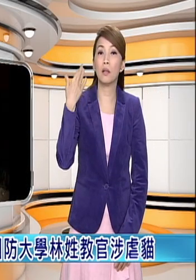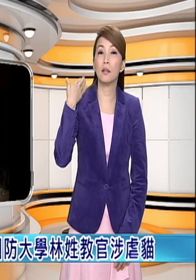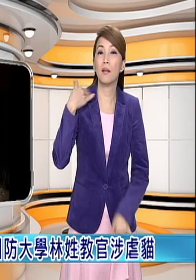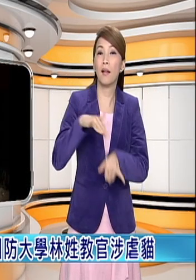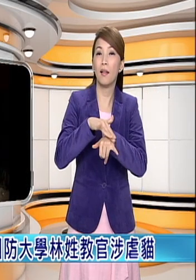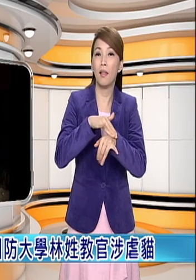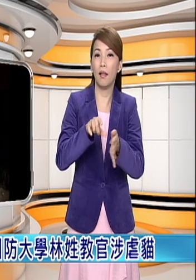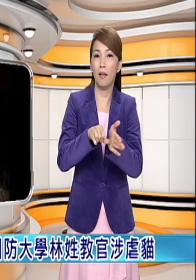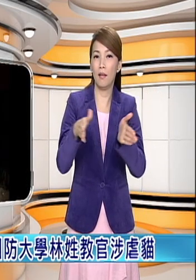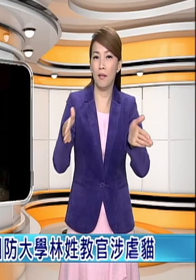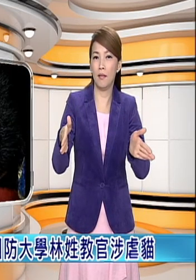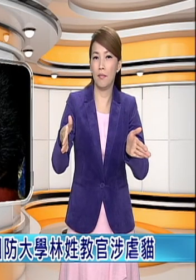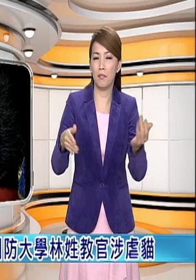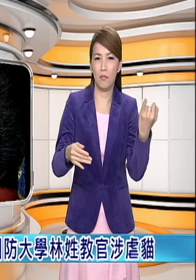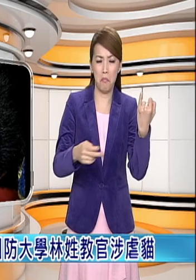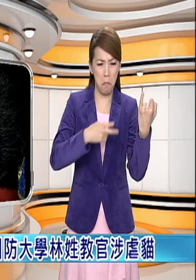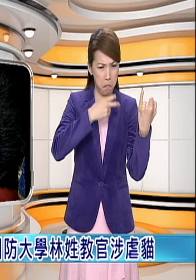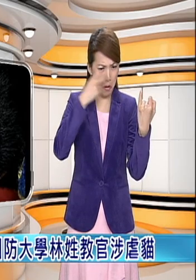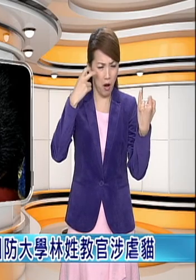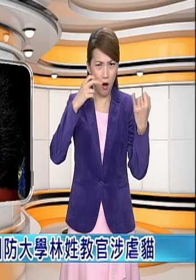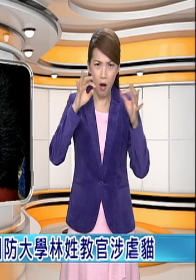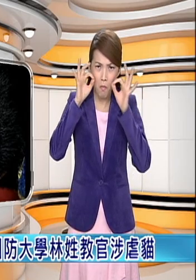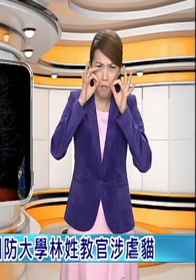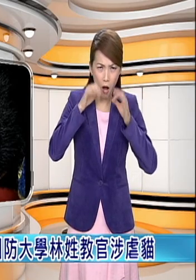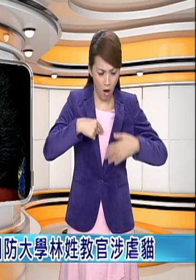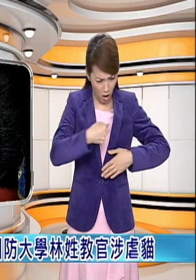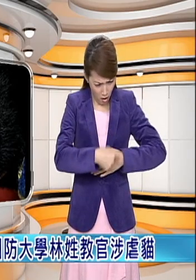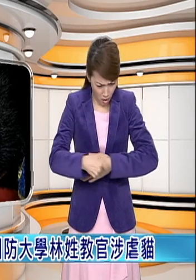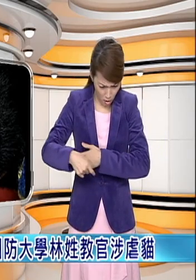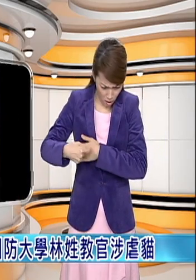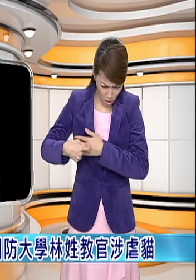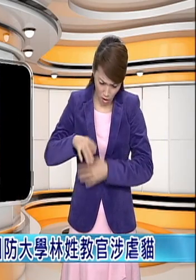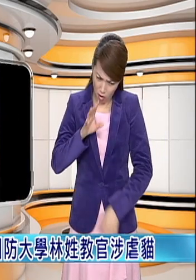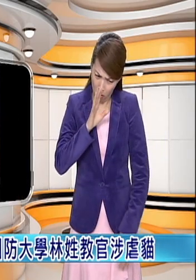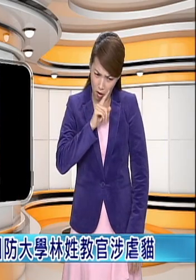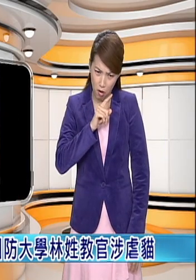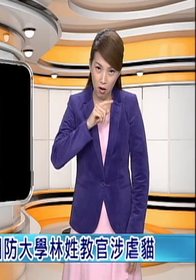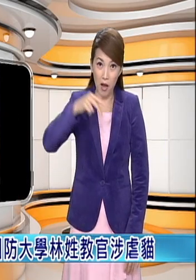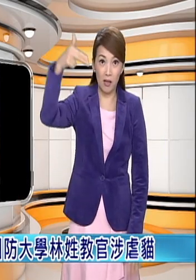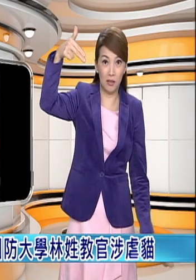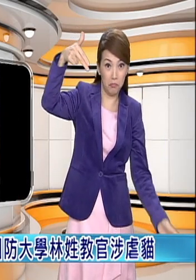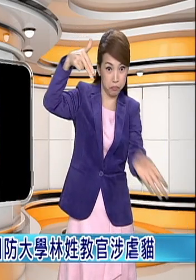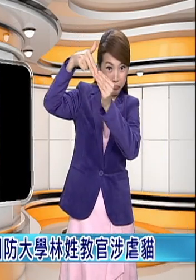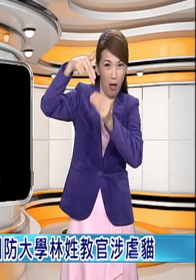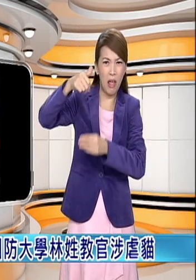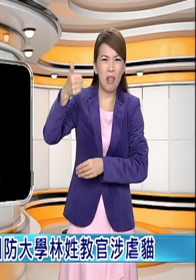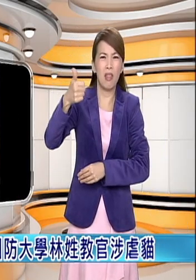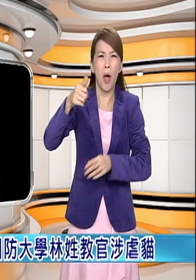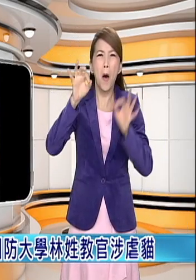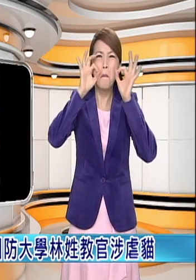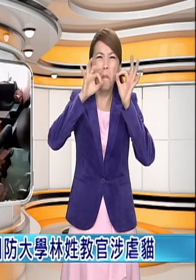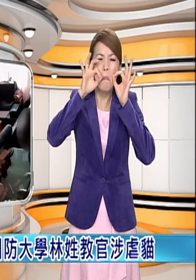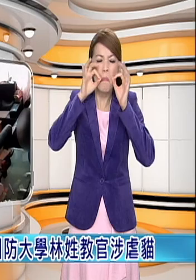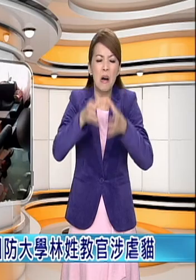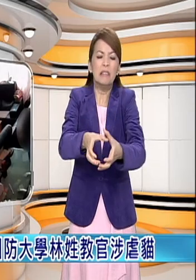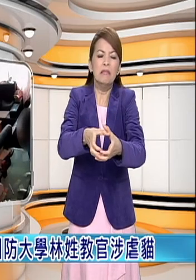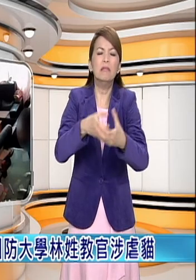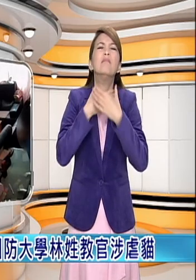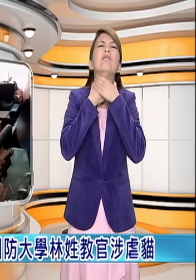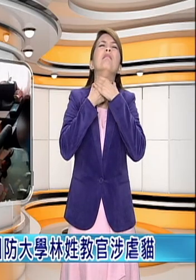现猫的身上都有伤痕，而监视器还拍到了教官掐猫的脖子